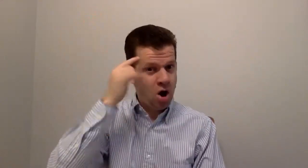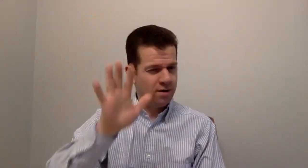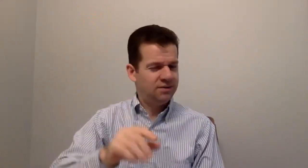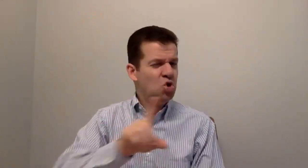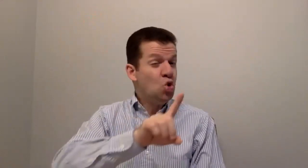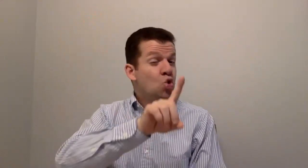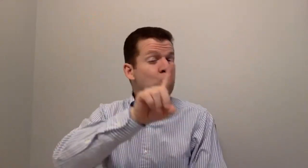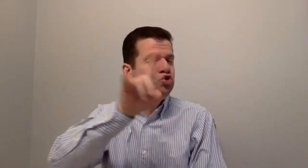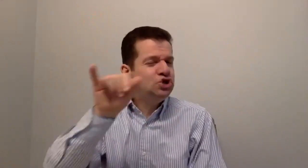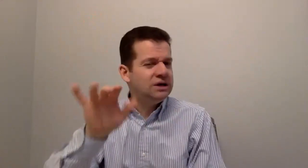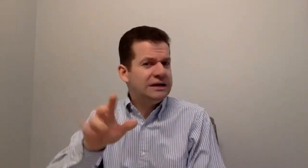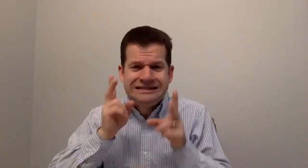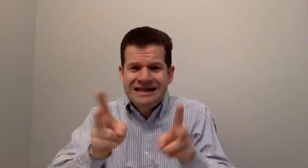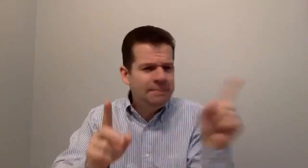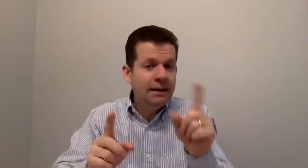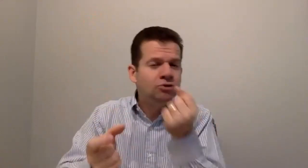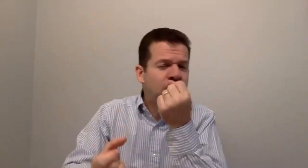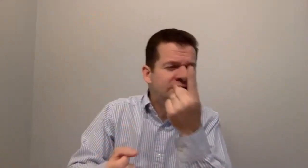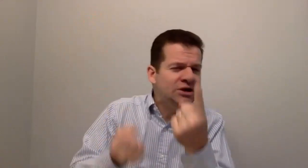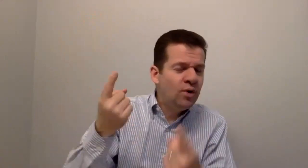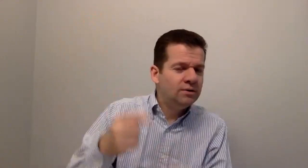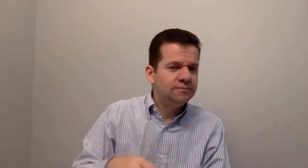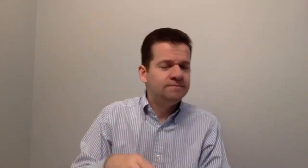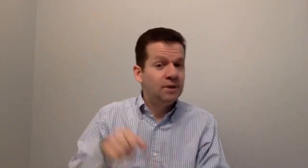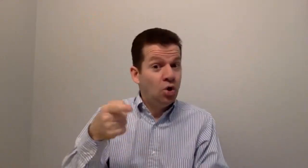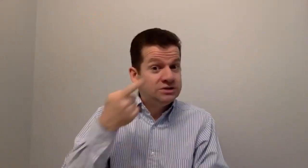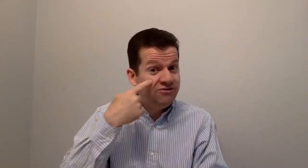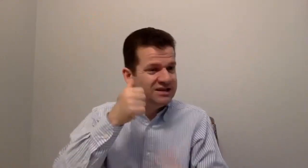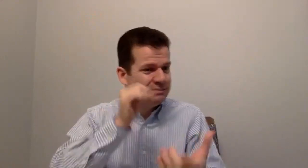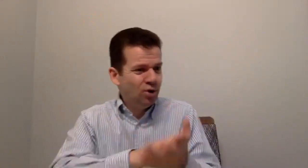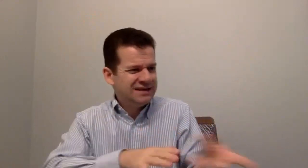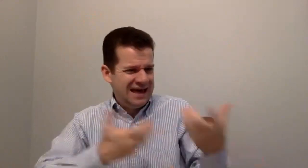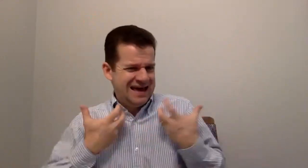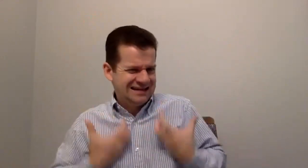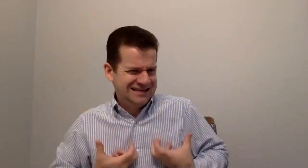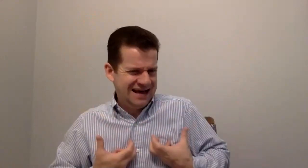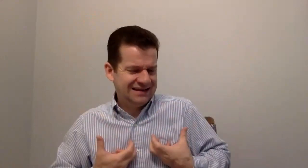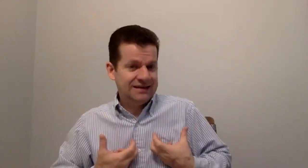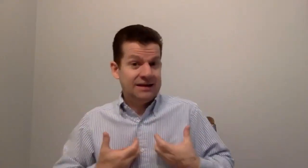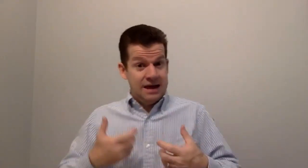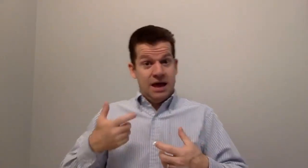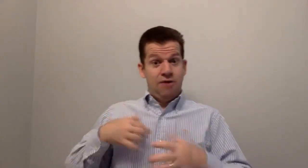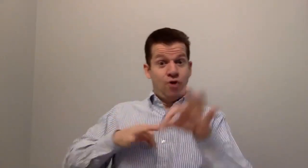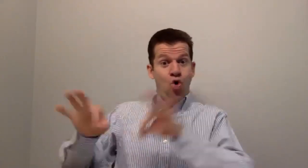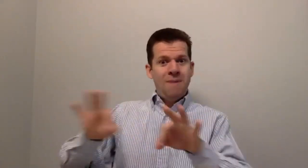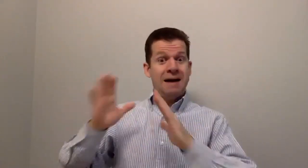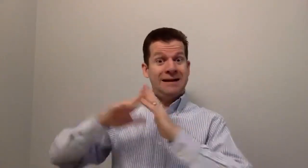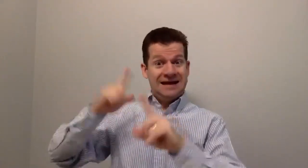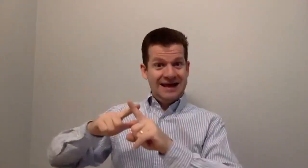ó, um dia, sempre não, de vez em quando, você vê a esposa cansada, eu vou arrumar para a